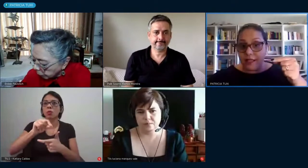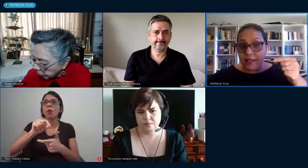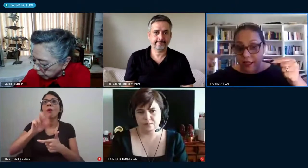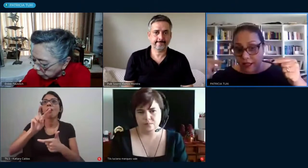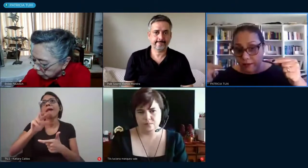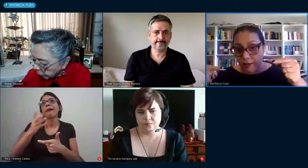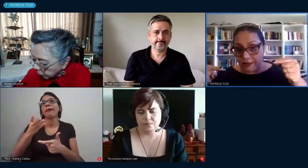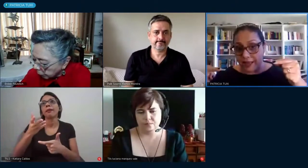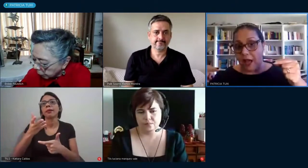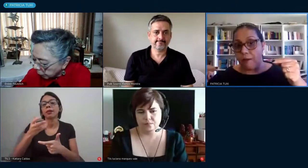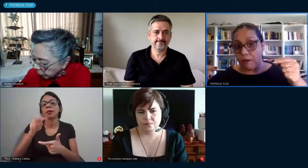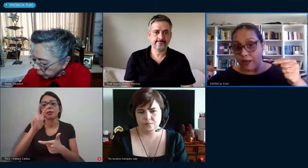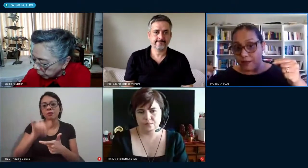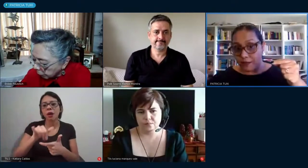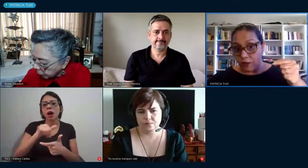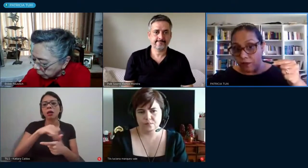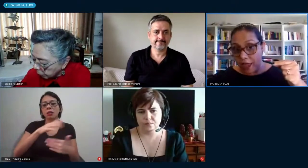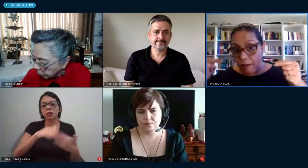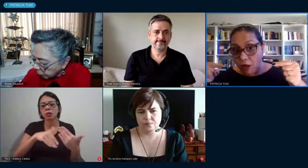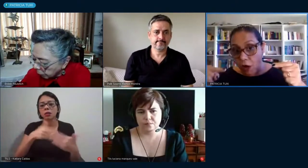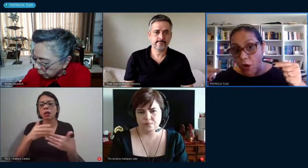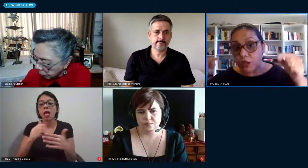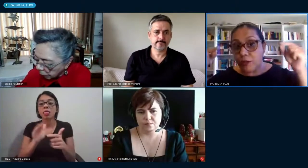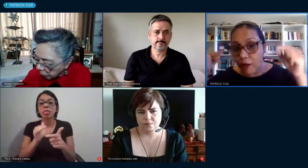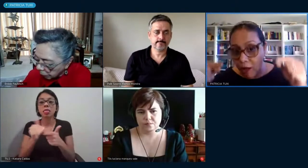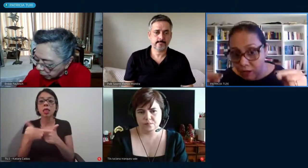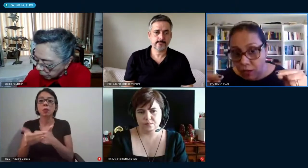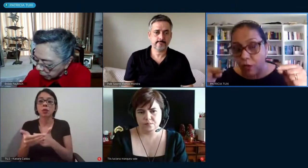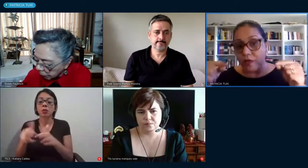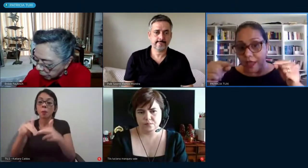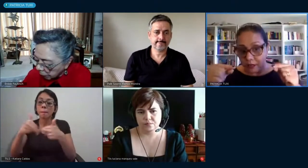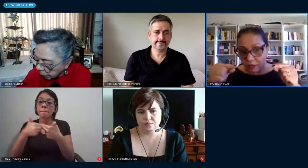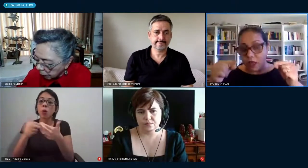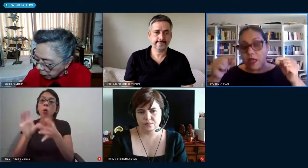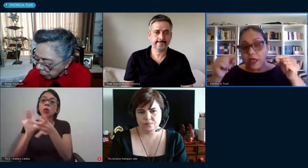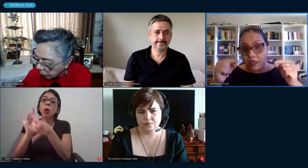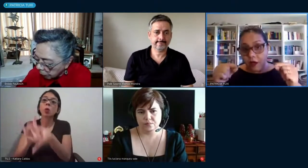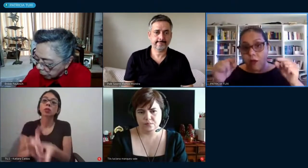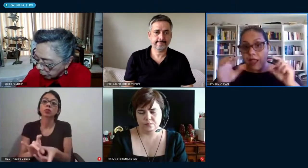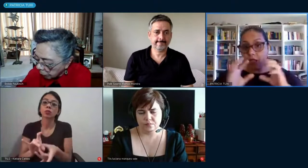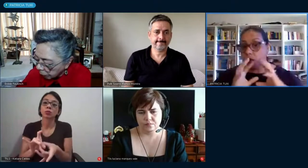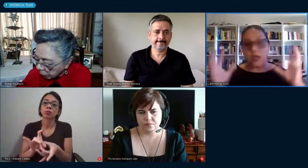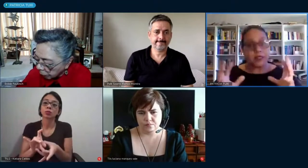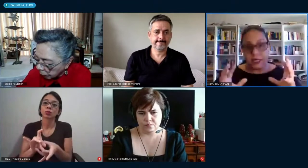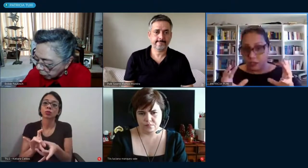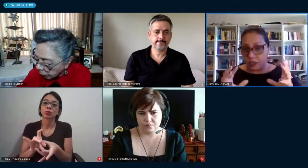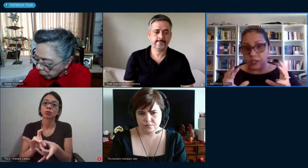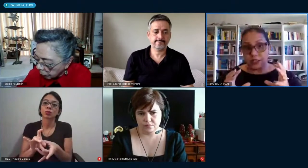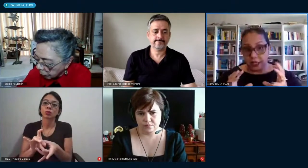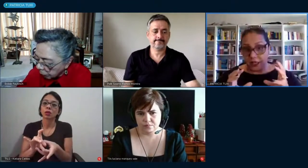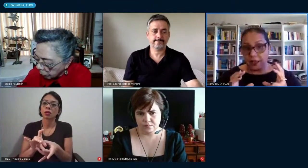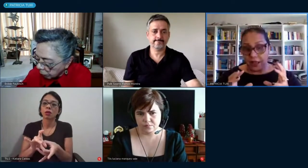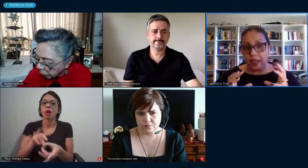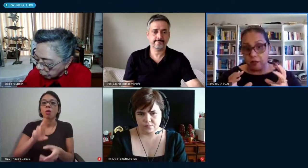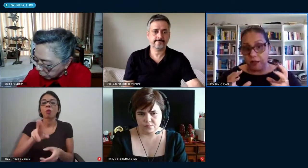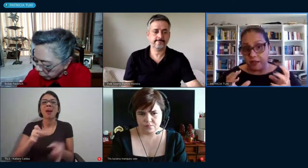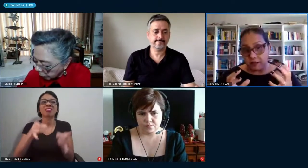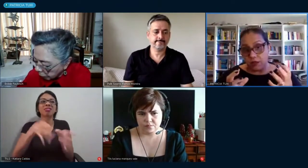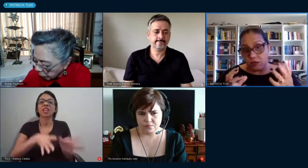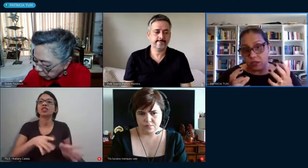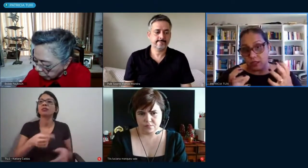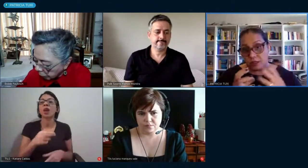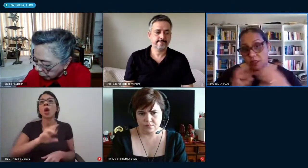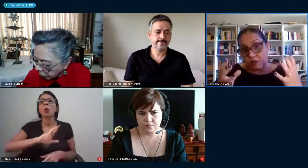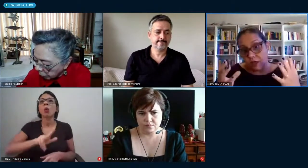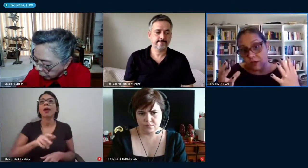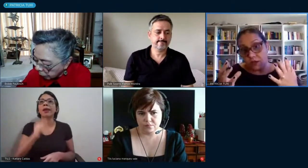vai passar por uma questão terminológica por causa do contexto. Então, ele nunca deixa de ser, né, uma